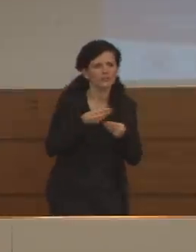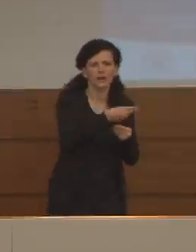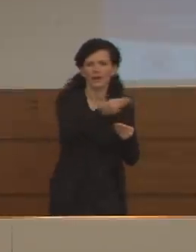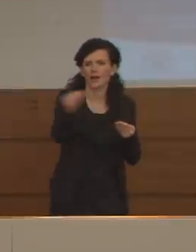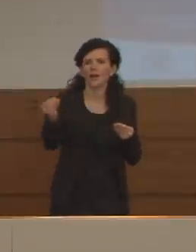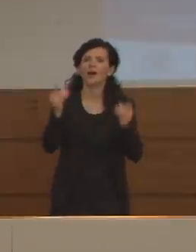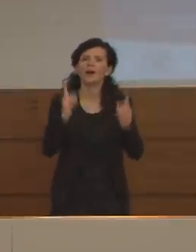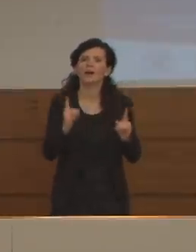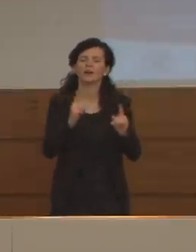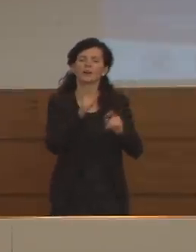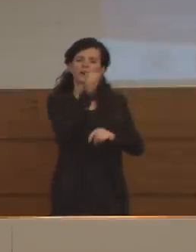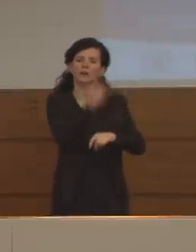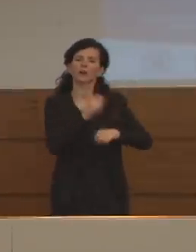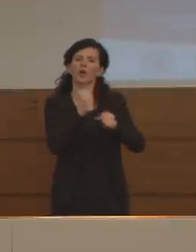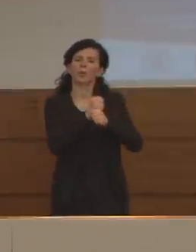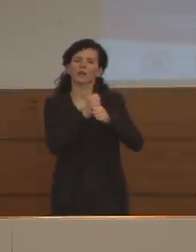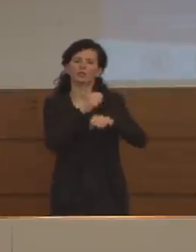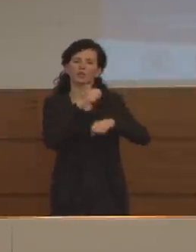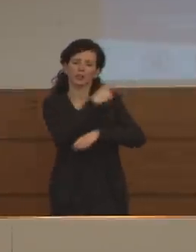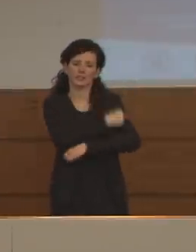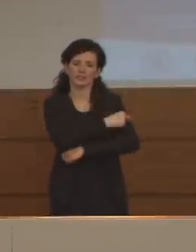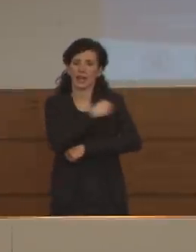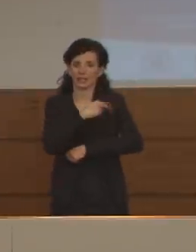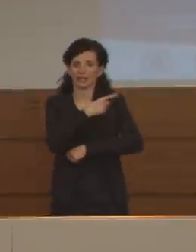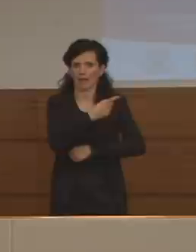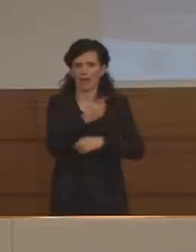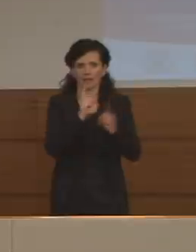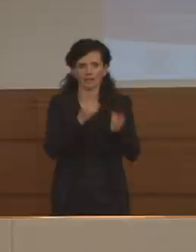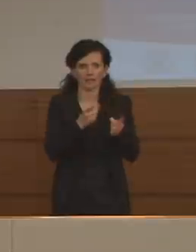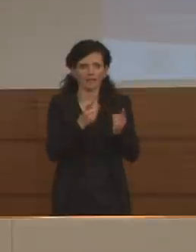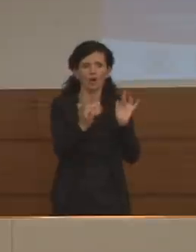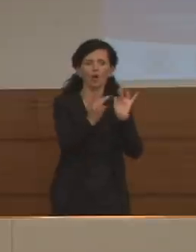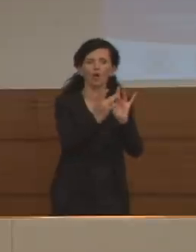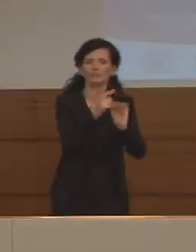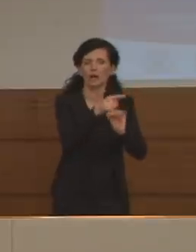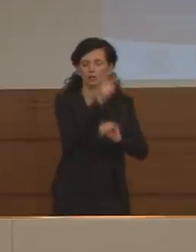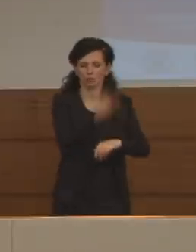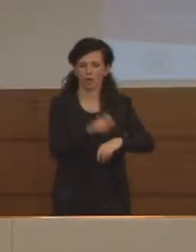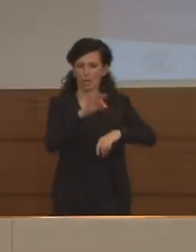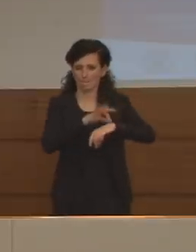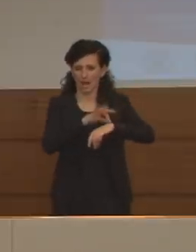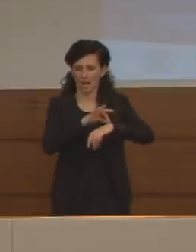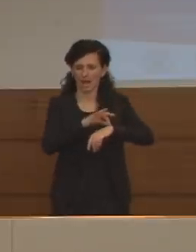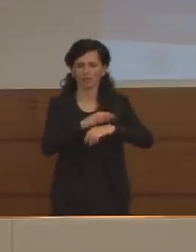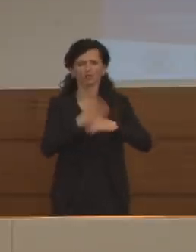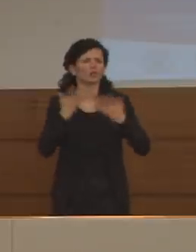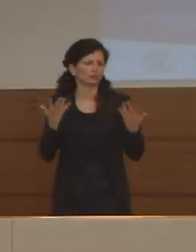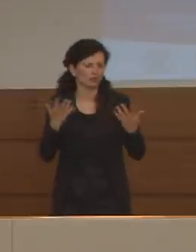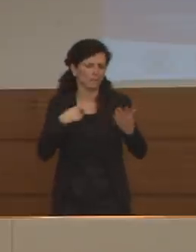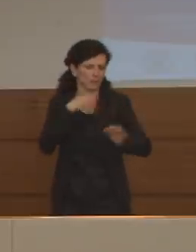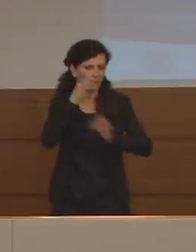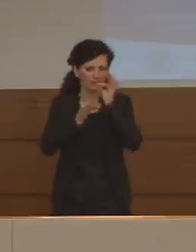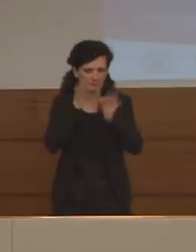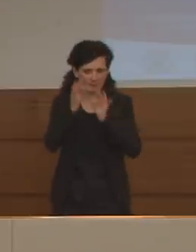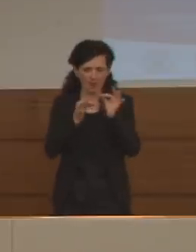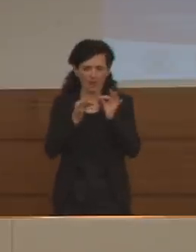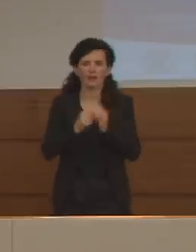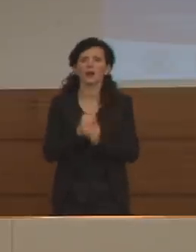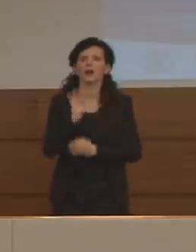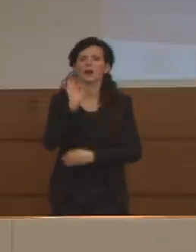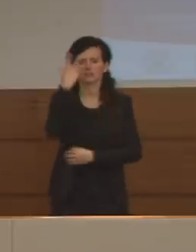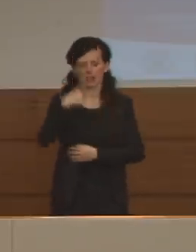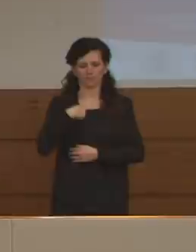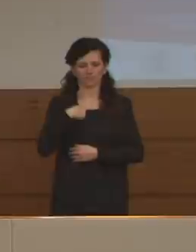che i vari operatori sanitari devono apportare sul malato mi spiego meglio se io devo essere il